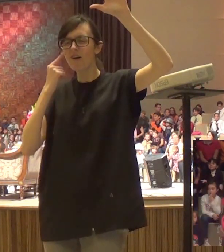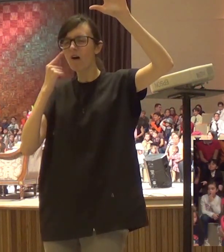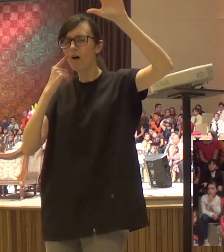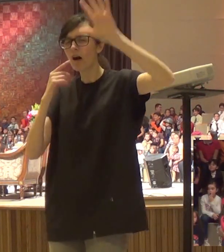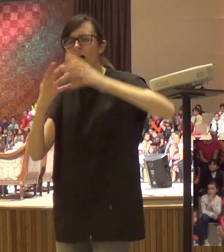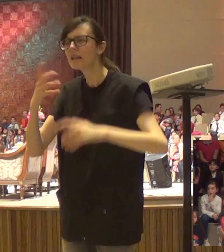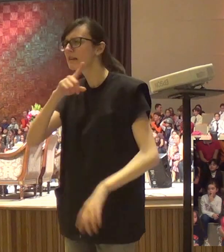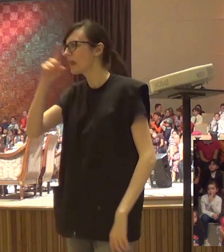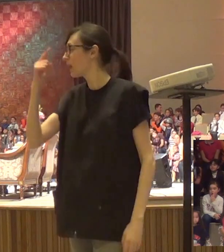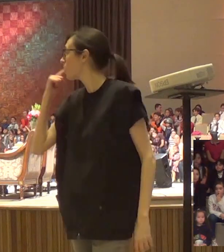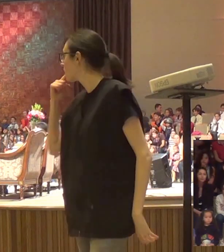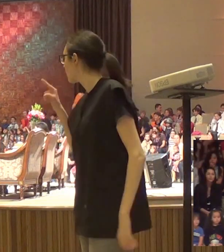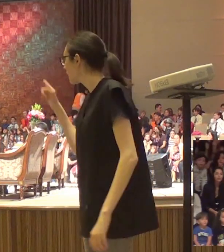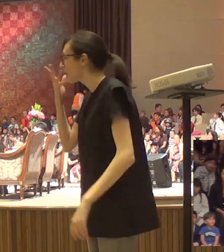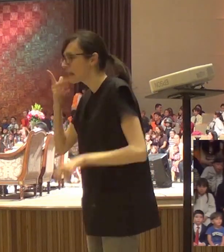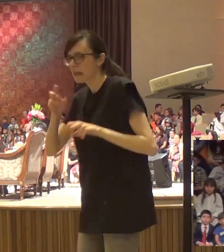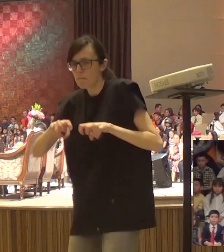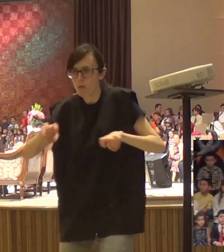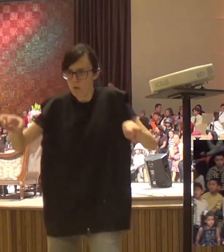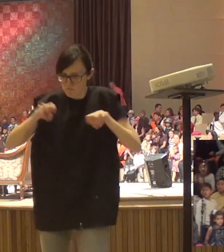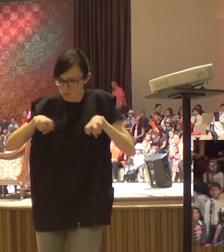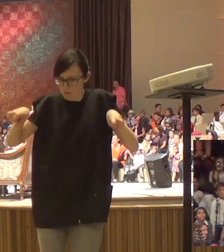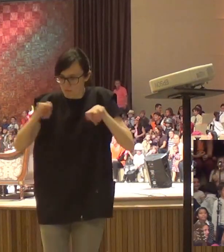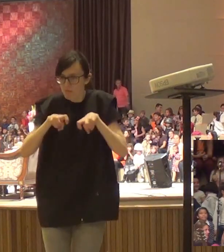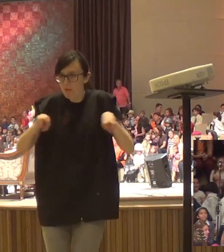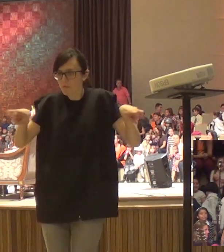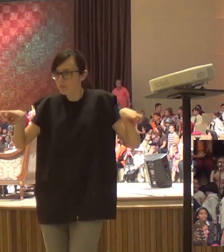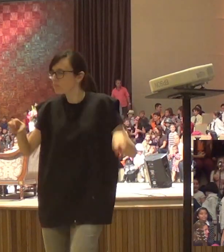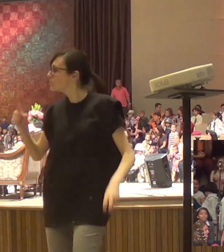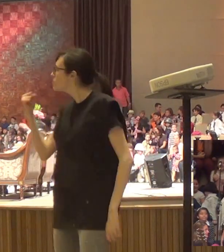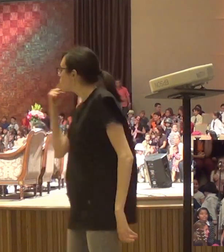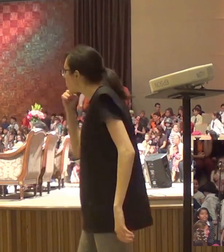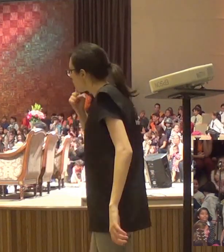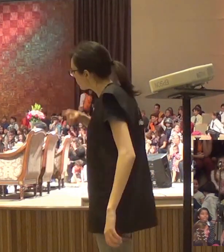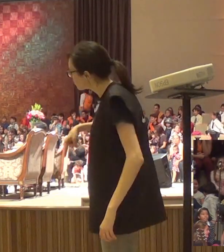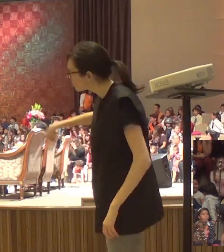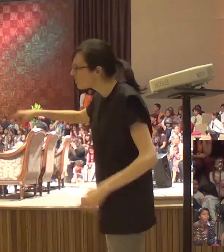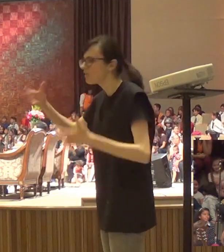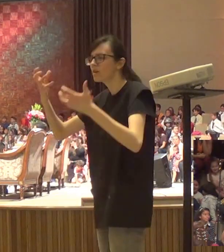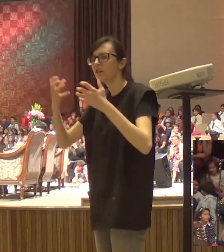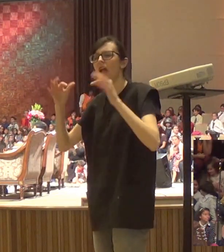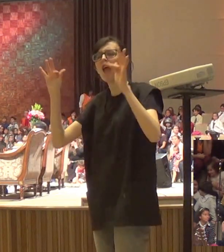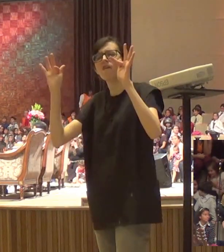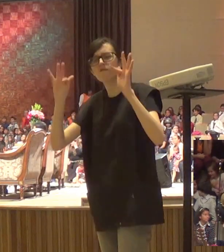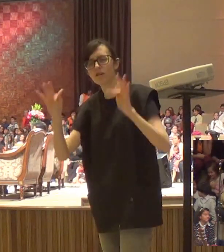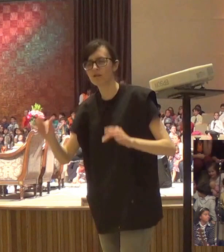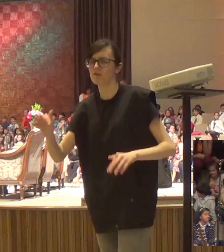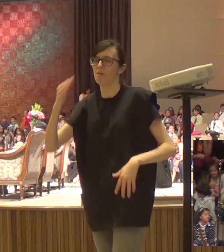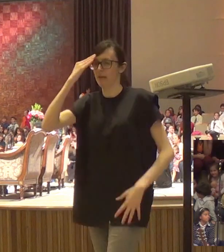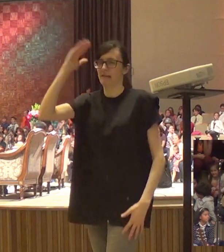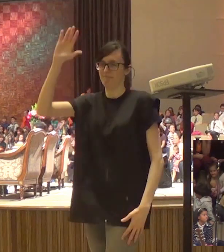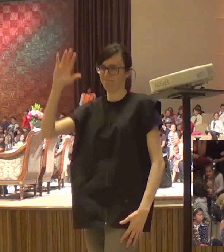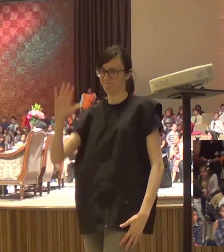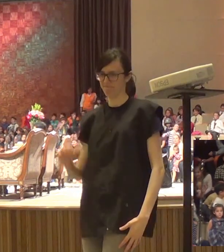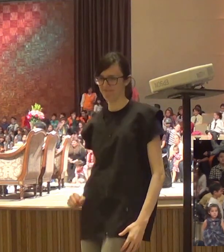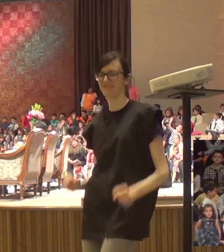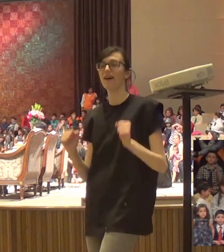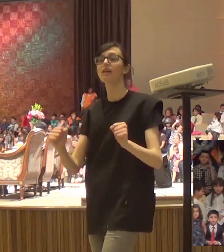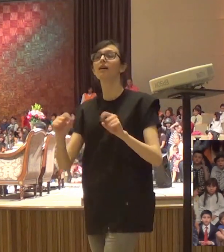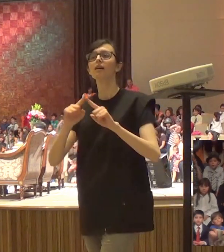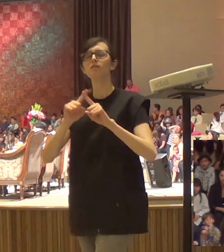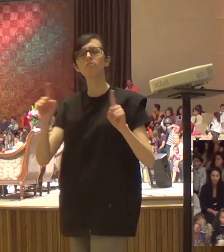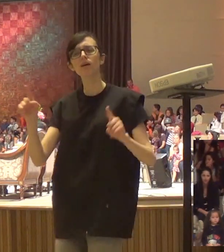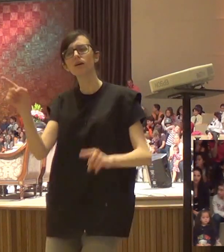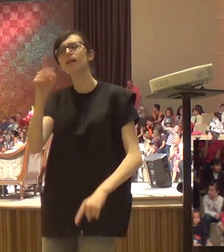Olha só, crianças. Olha os papais falando o quanto que eles desejam que vocês sejam felizes. Então, papais,